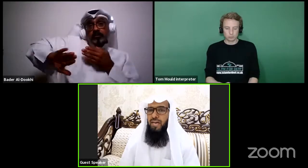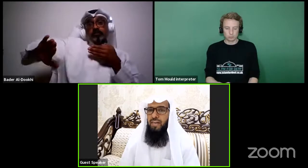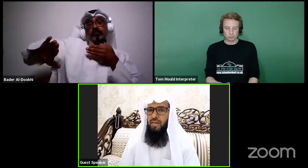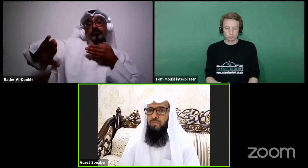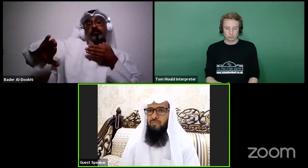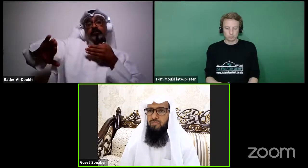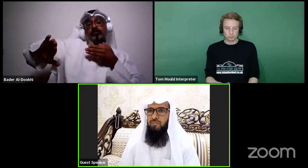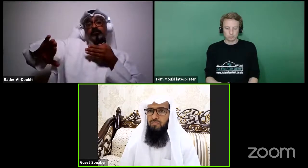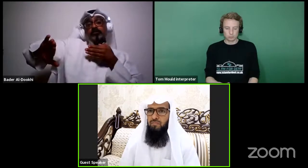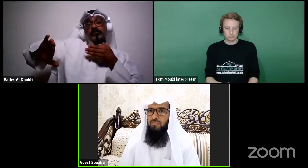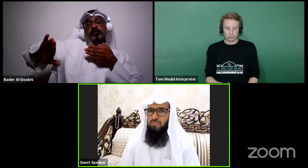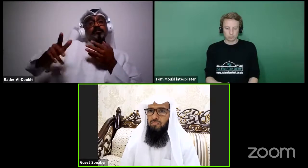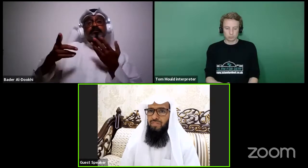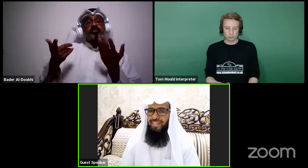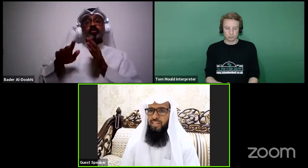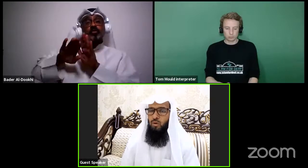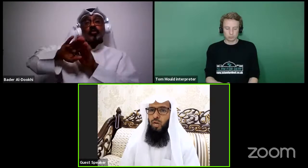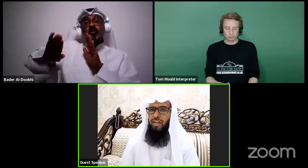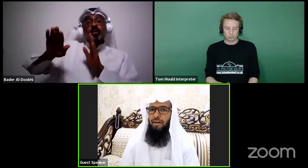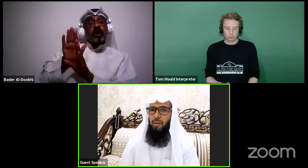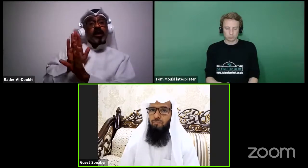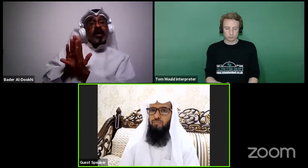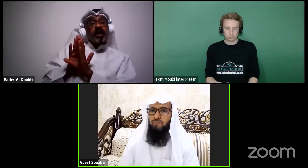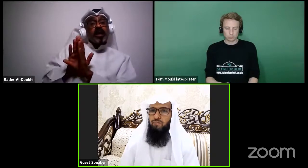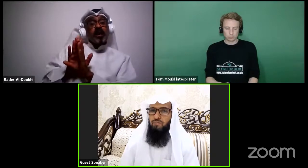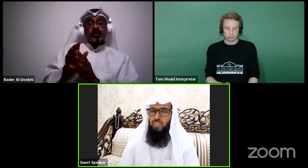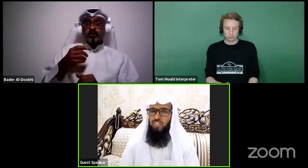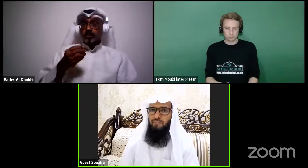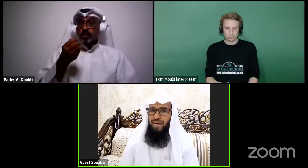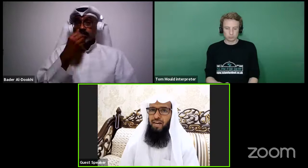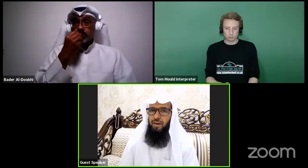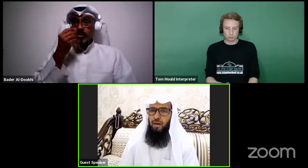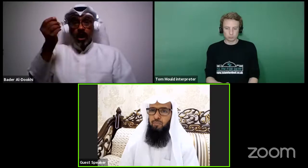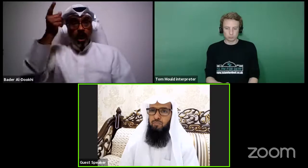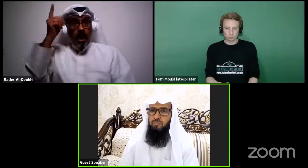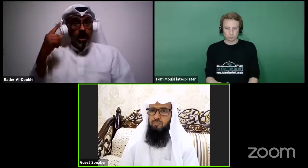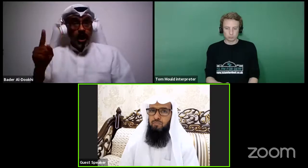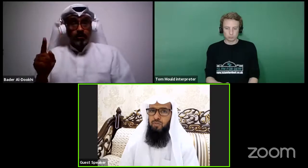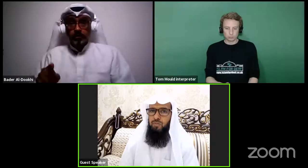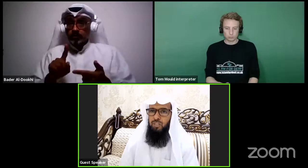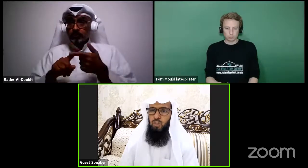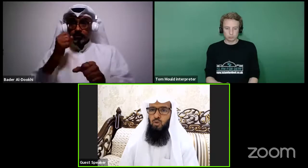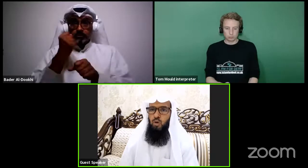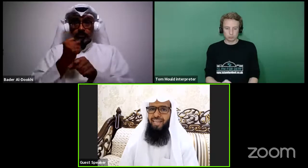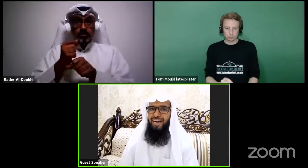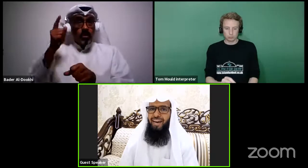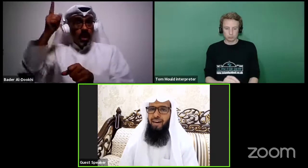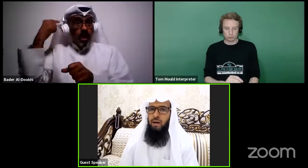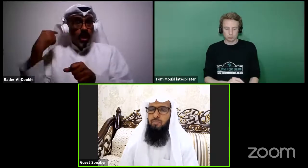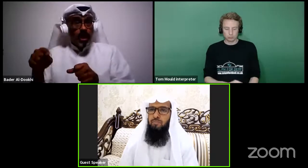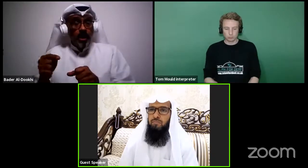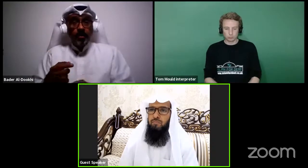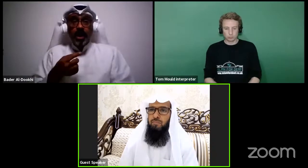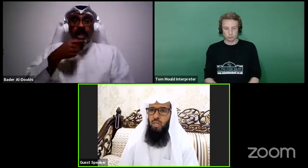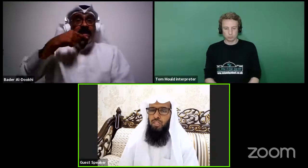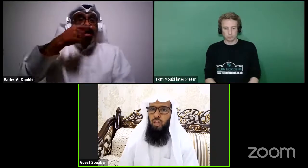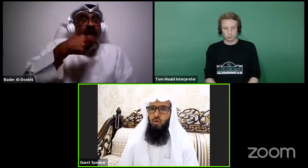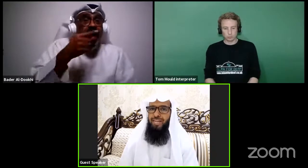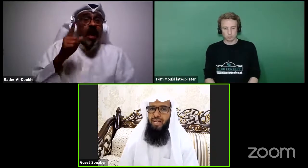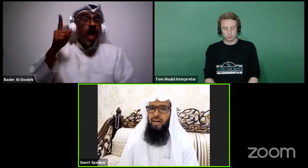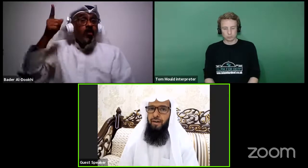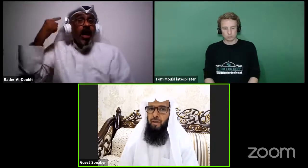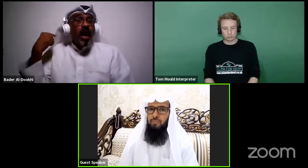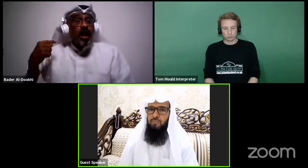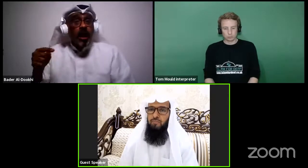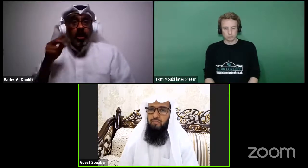يقيك ماذا؟ أن تأكل الحرام، تفعل الحرام، تنطق بالحرام، تنظر